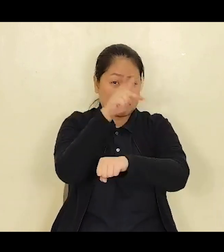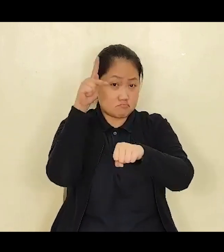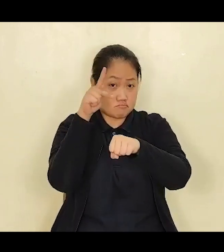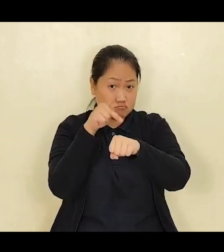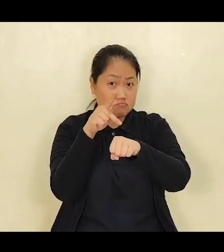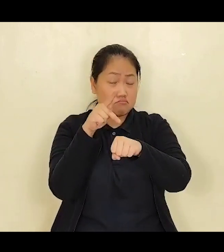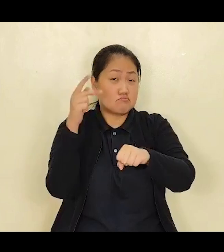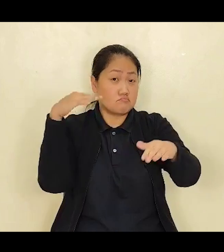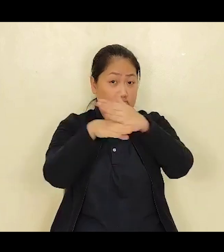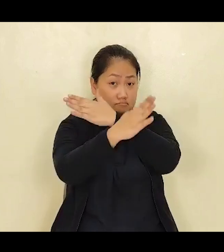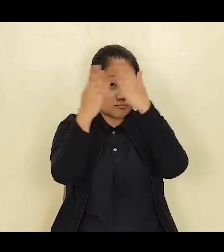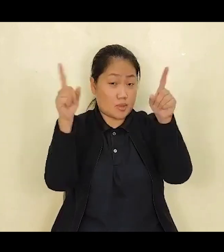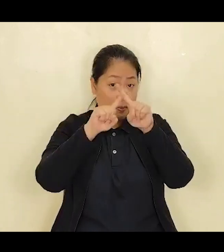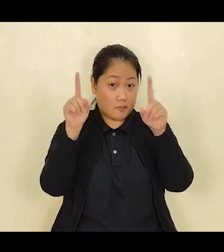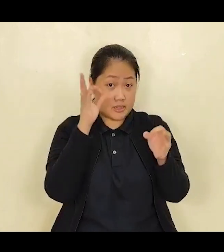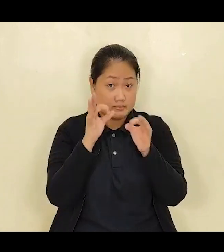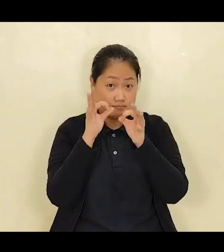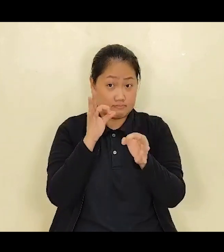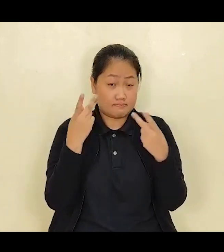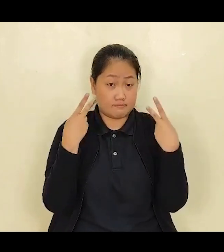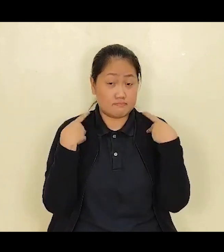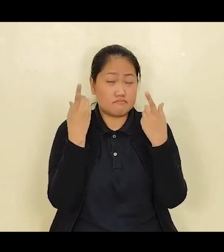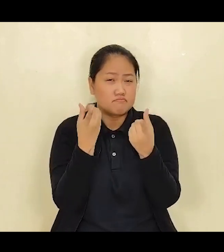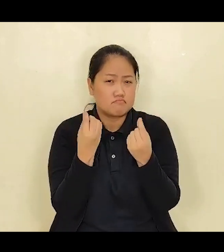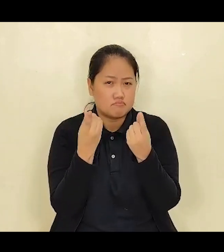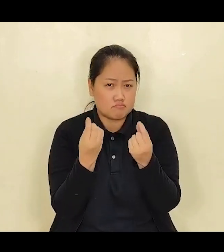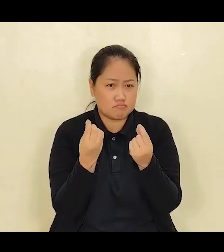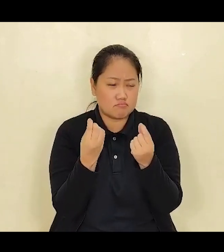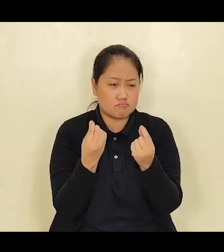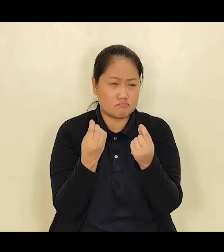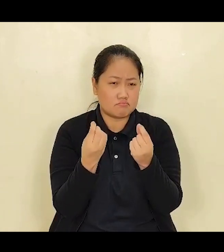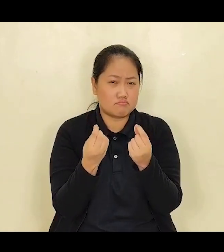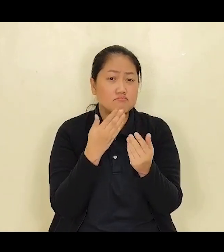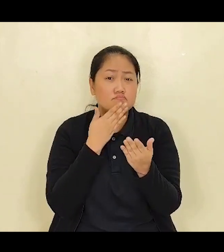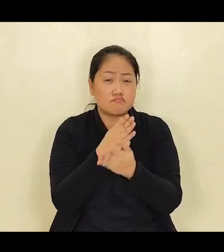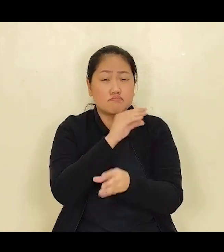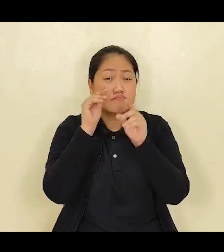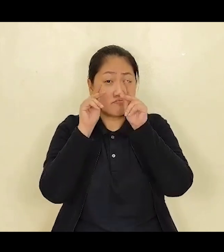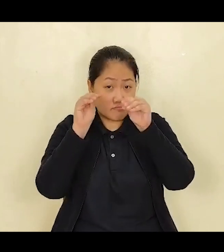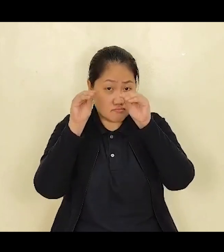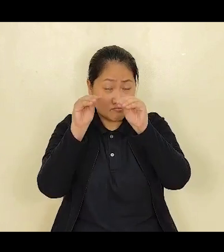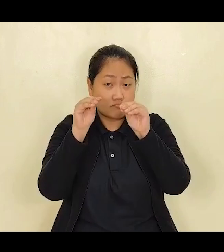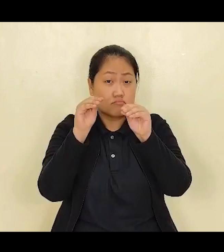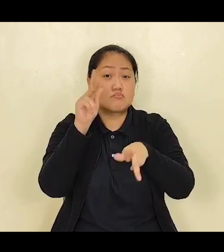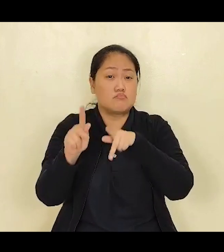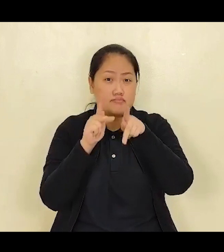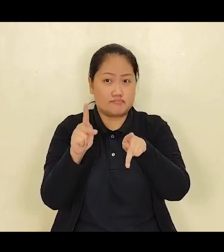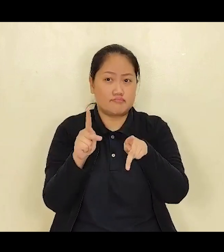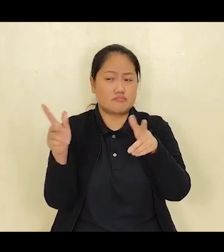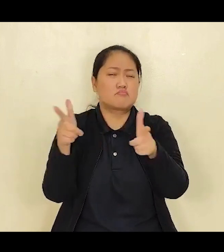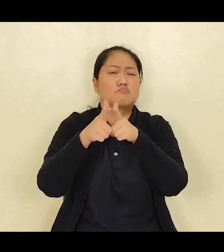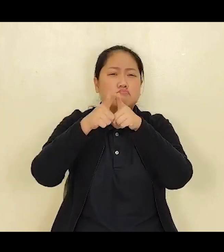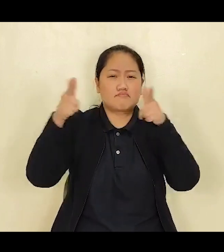langit. Ngunit kung may magsasagawa at magtuturo ng mga ito sa mga tao, magiging dakila siya sa kaharian